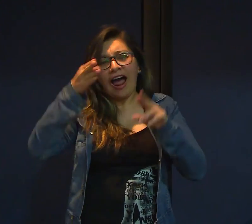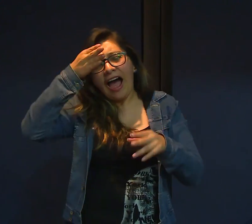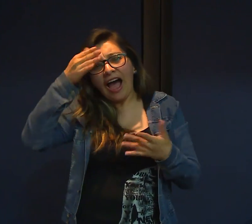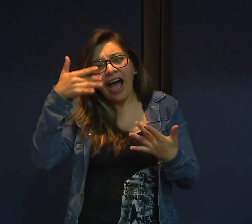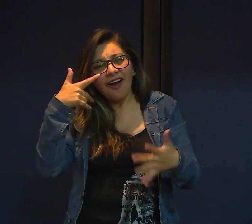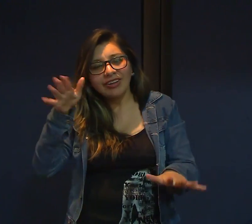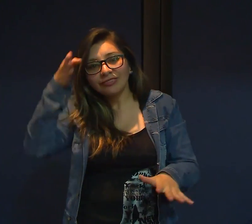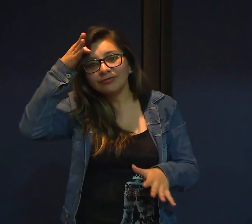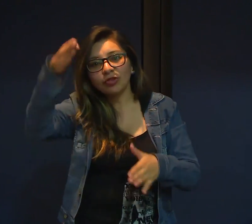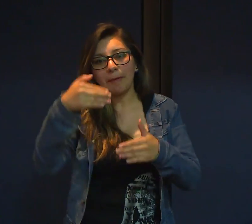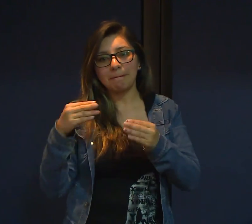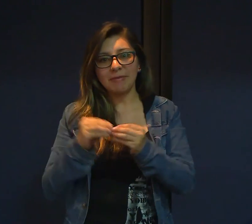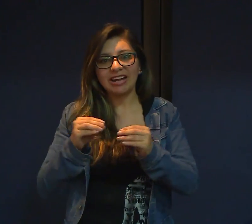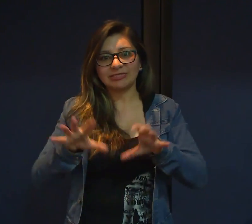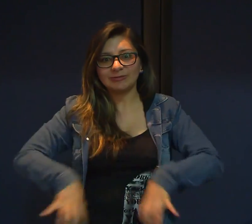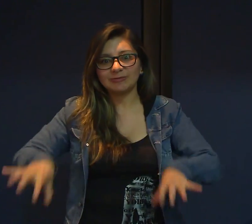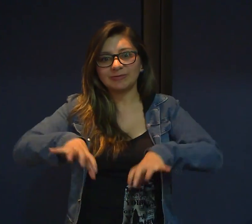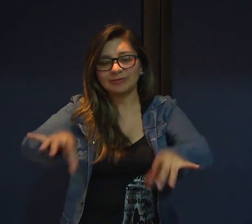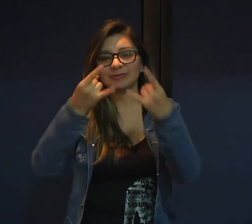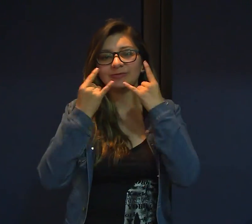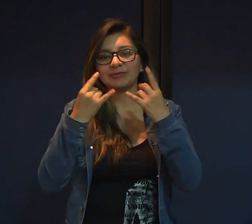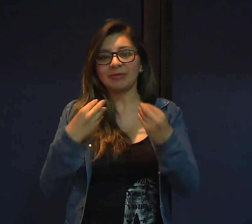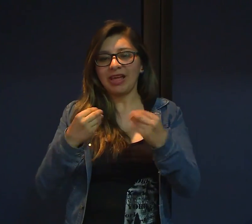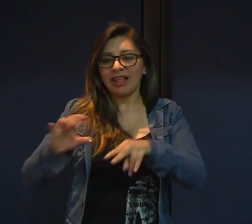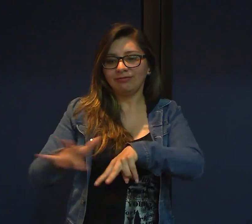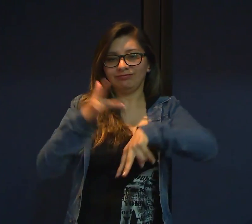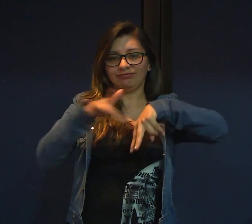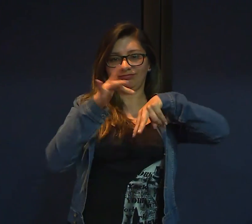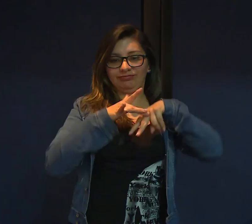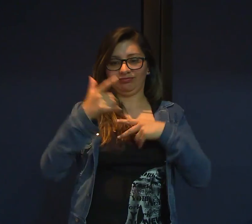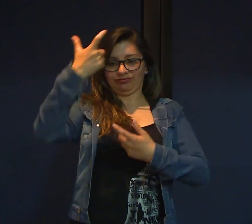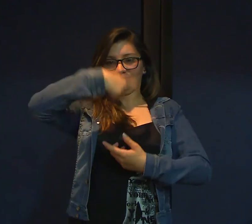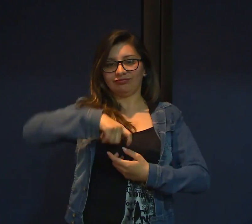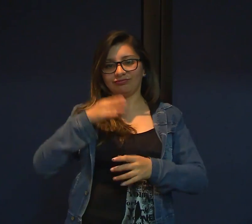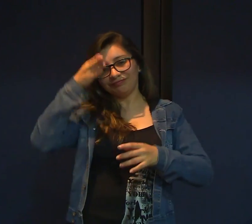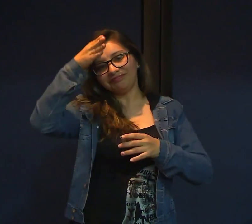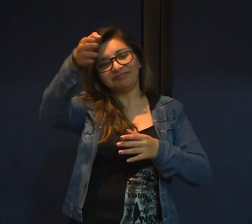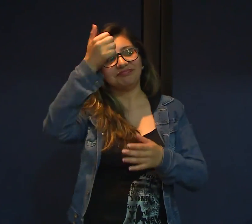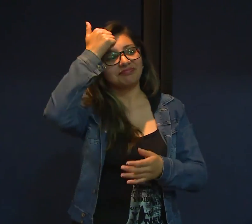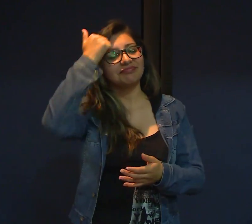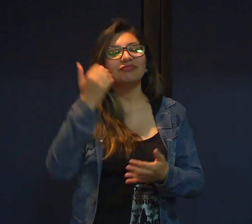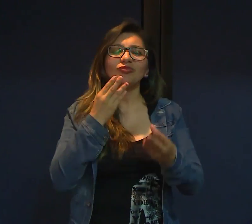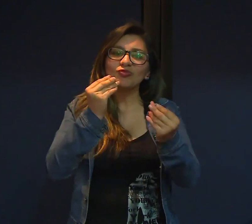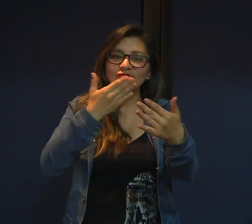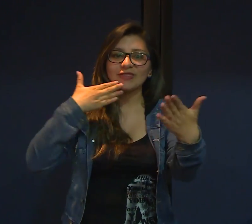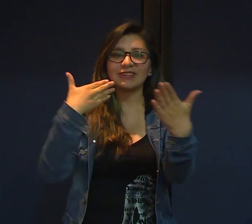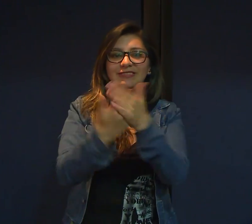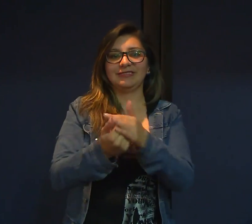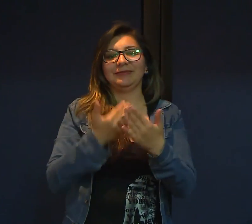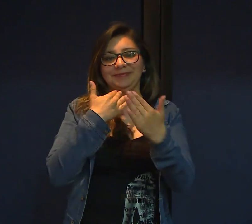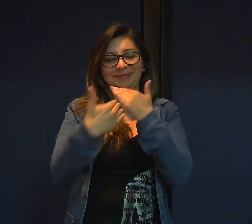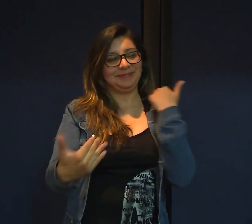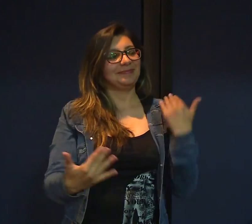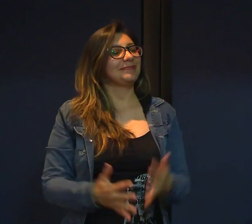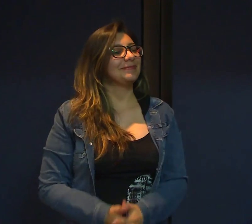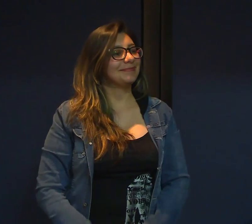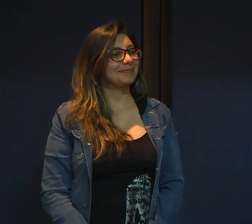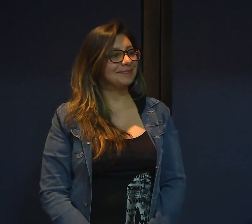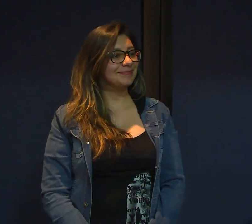es un trabajo muy interesante y esperaría que se desarrollen muchos otros cafés de este tipo para que nosotros como docentes